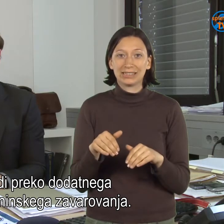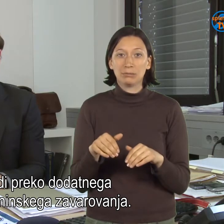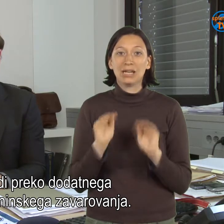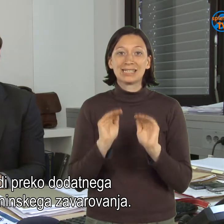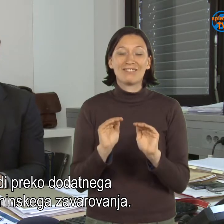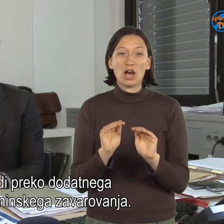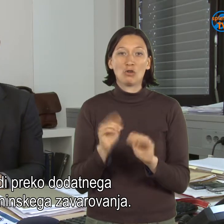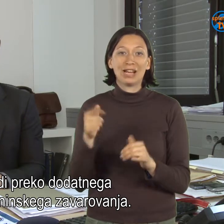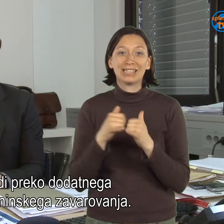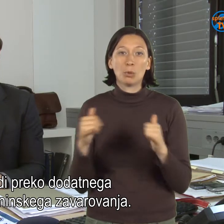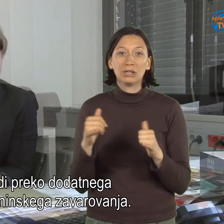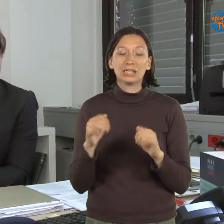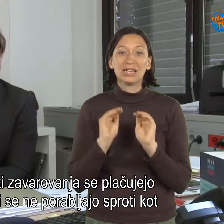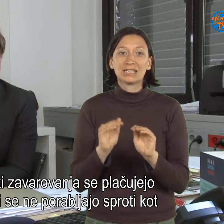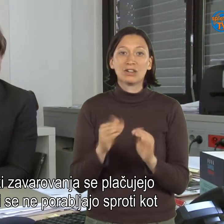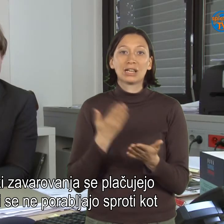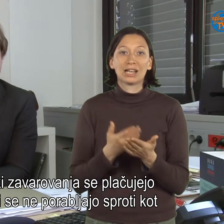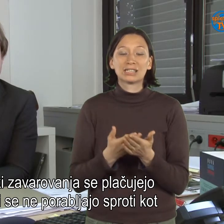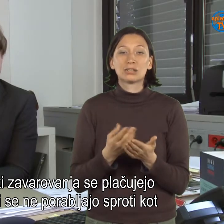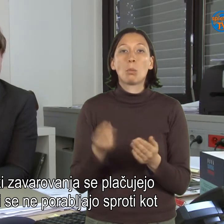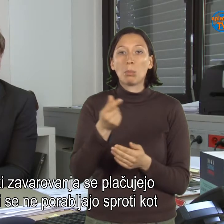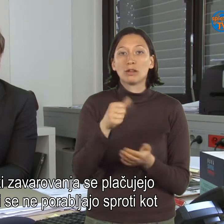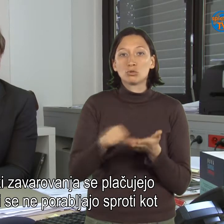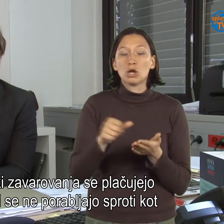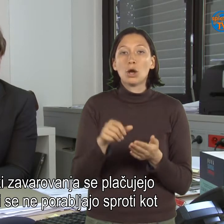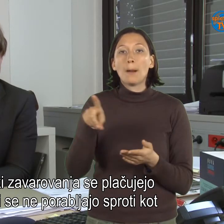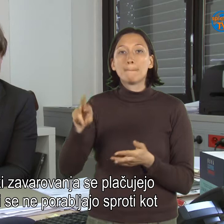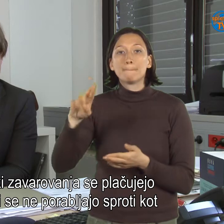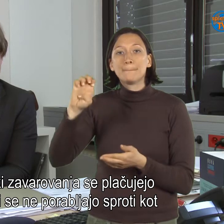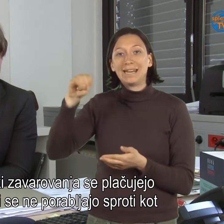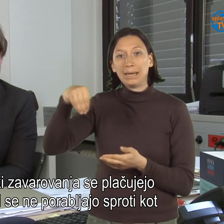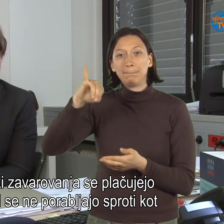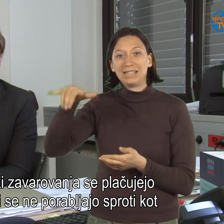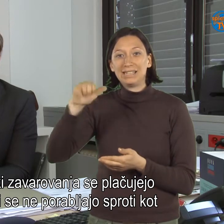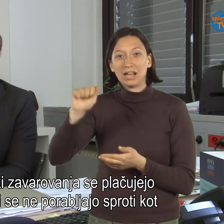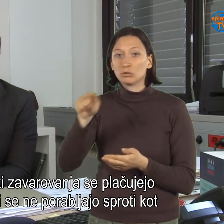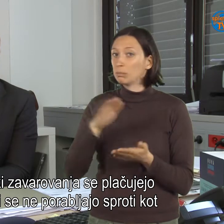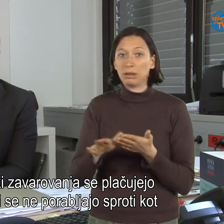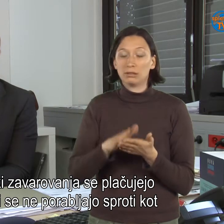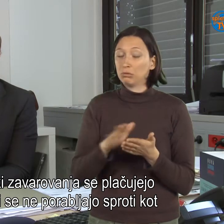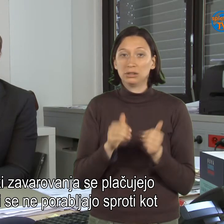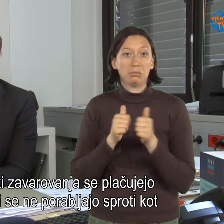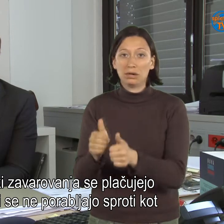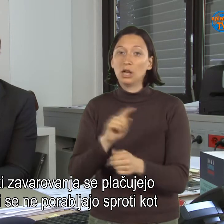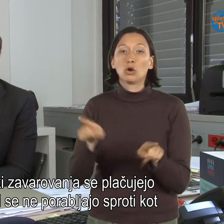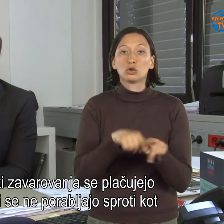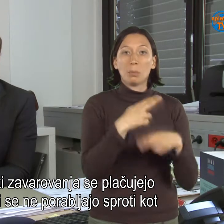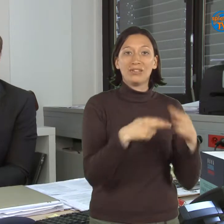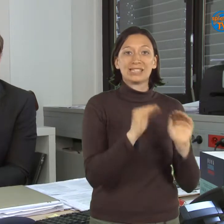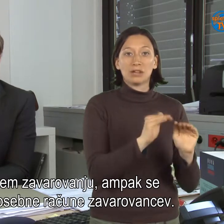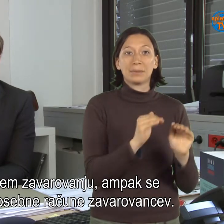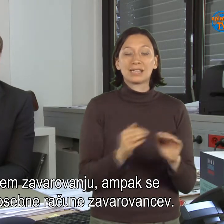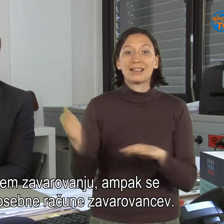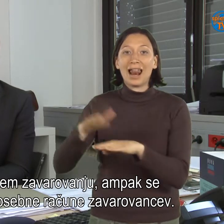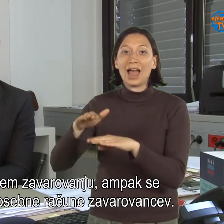pokojninskem zavarovanju. V tej obliki zavarovanja dejansko se vplačujejo premije. Te premije pa se ne porabljajo sproti, tako kot v